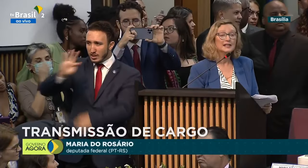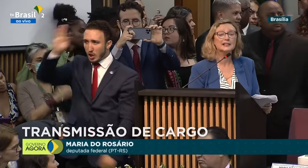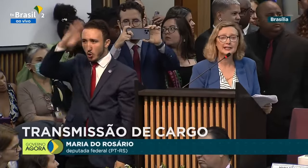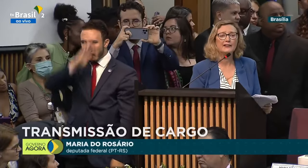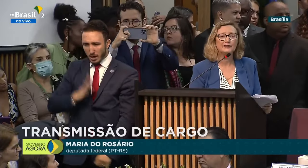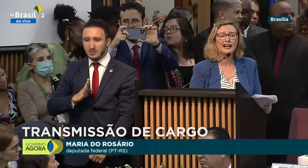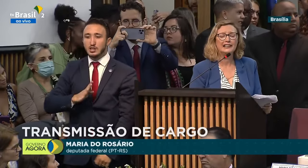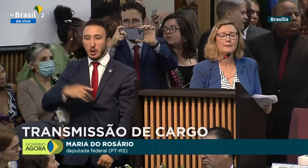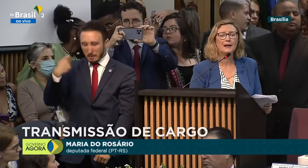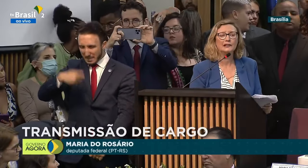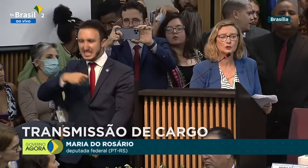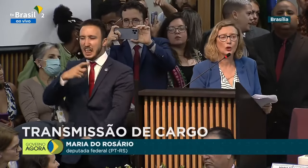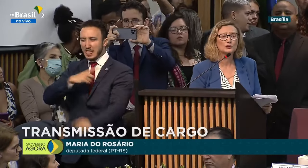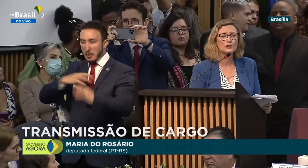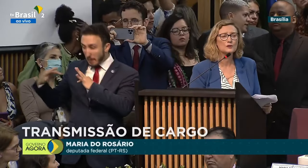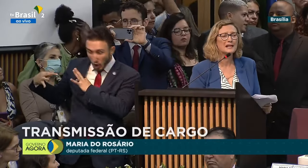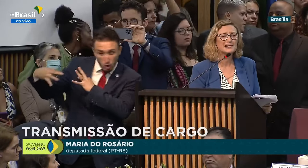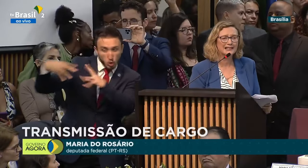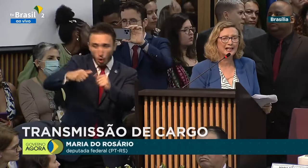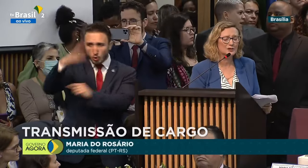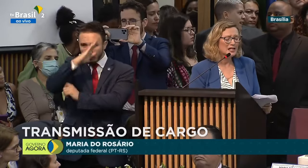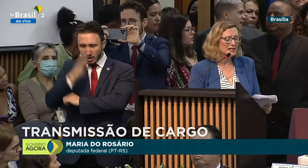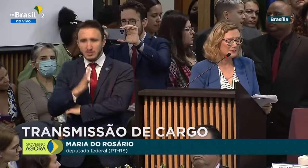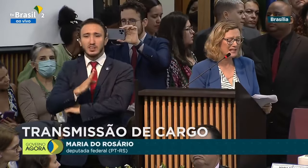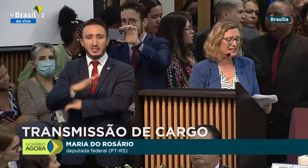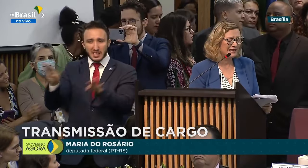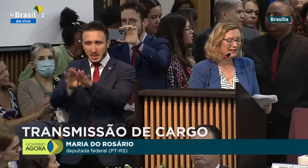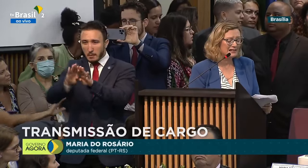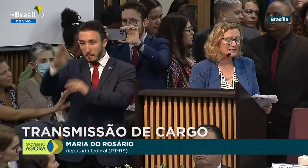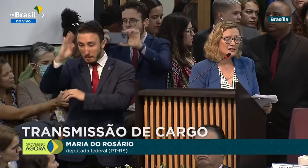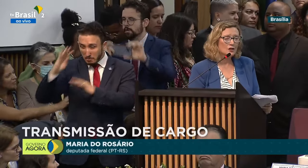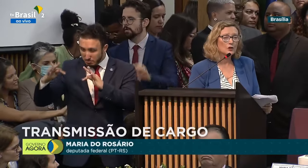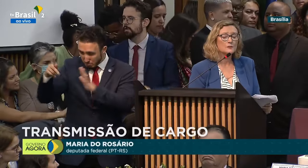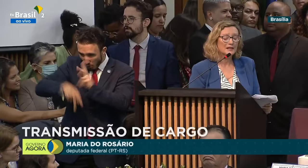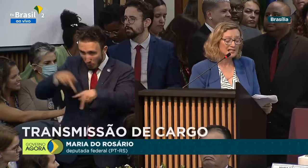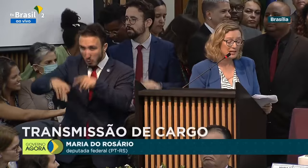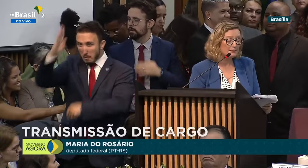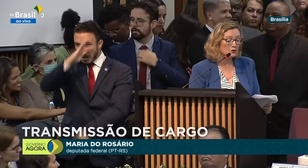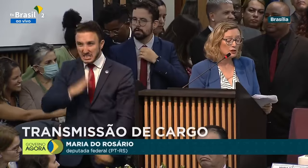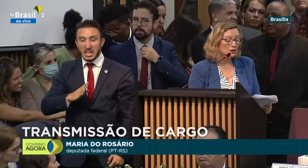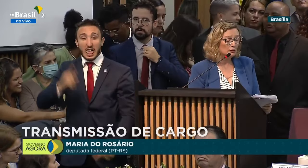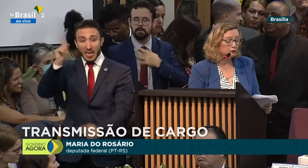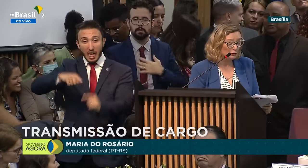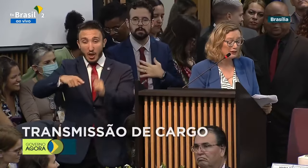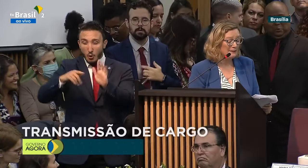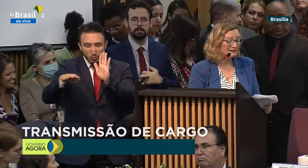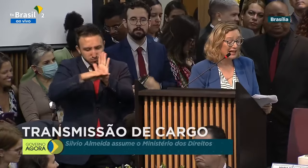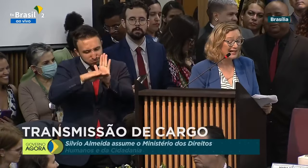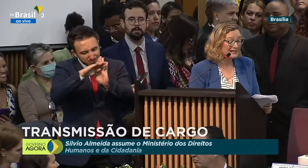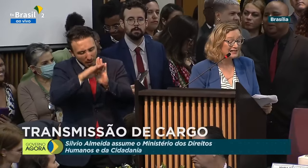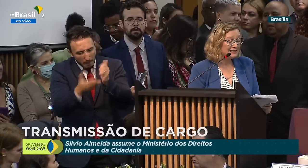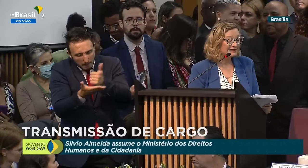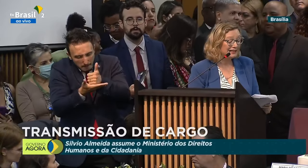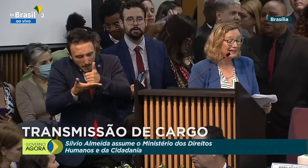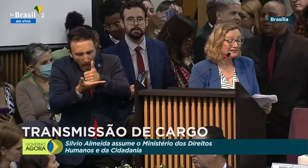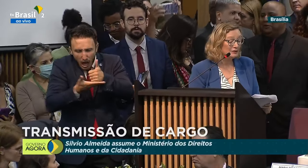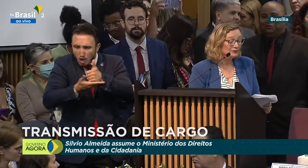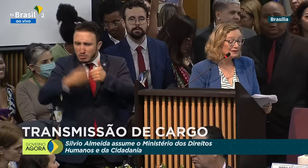que deve valer para todos os brasileiros e brasileiras os princípios fundamentais